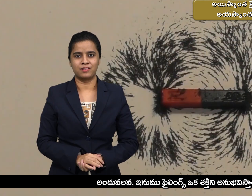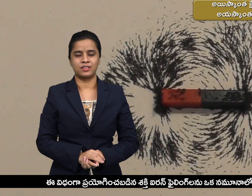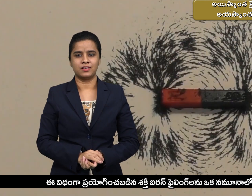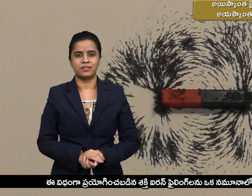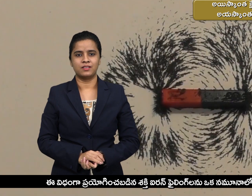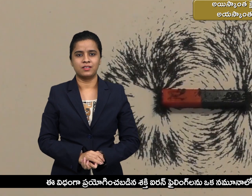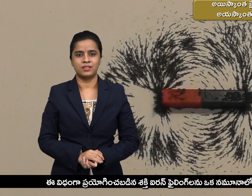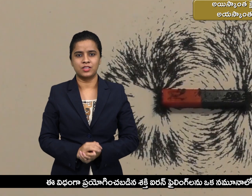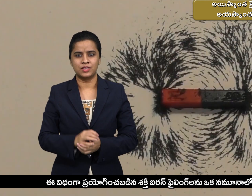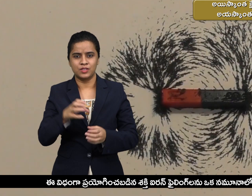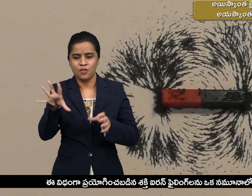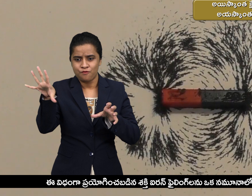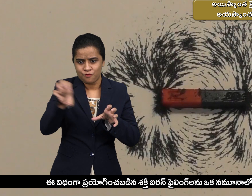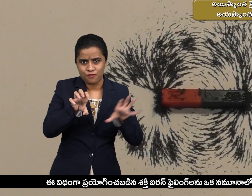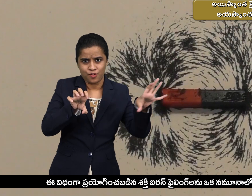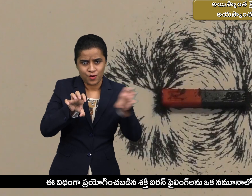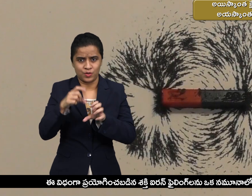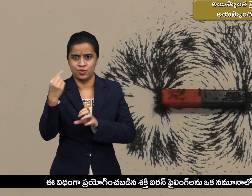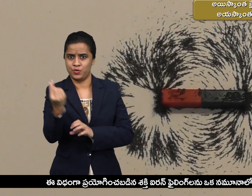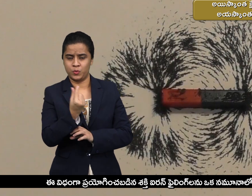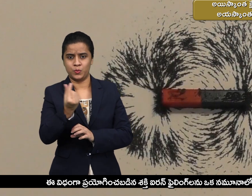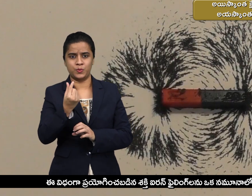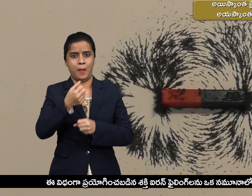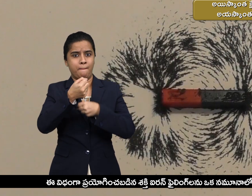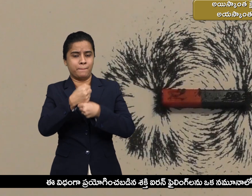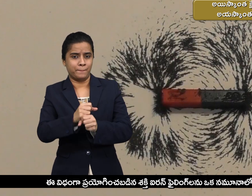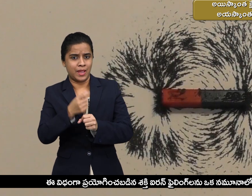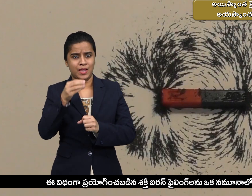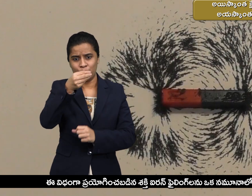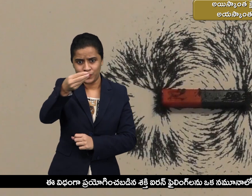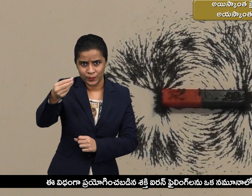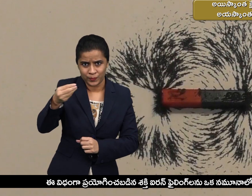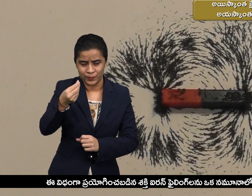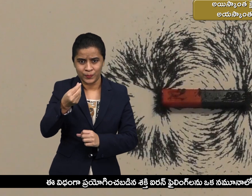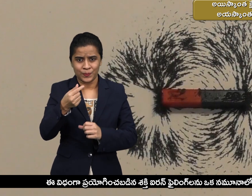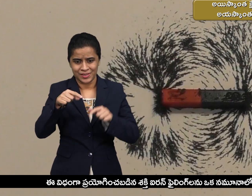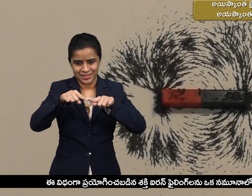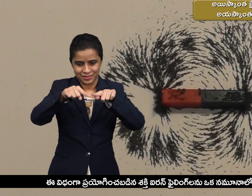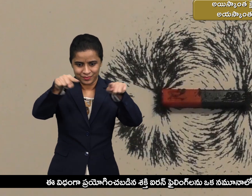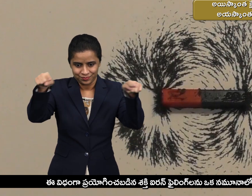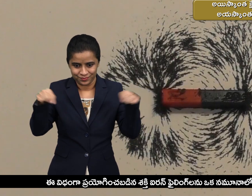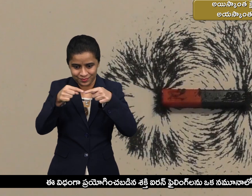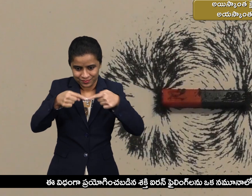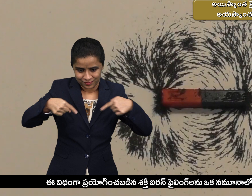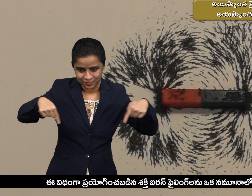ఈ విధంగా ప్రయోగించబడిన శక్తి ఐరన్ ఫైలింగ్లను ఒక నమూనాలో అమర్చేలా చేస్తుంది.